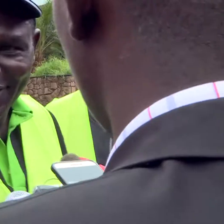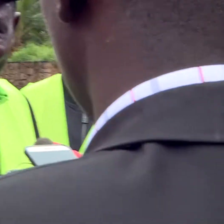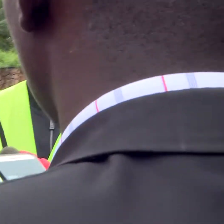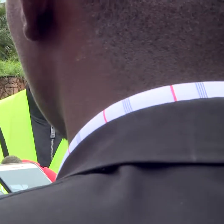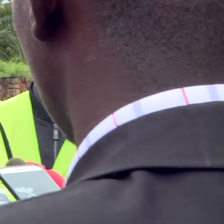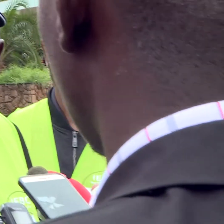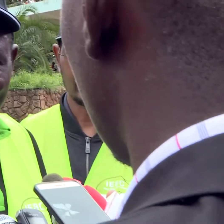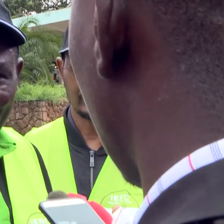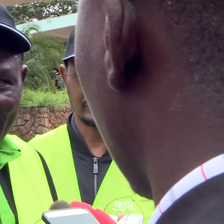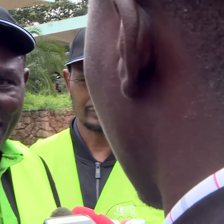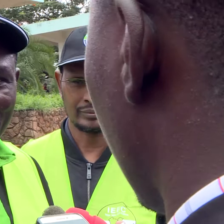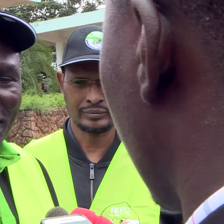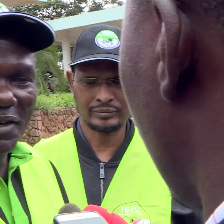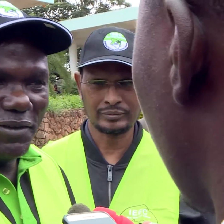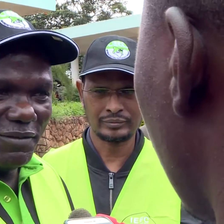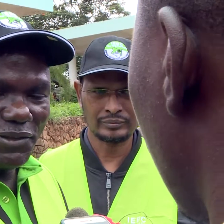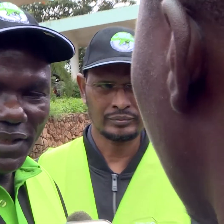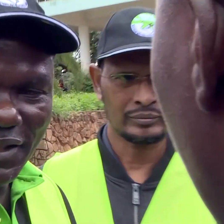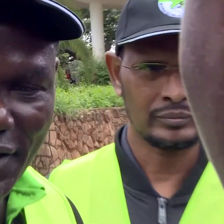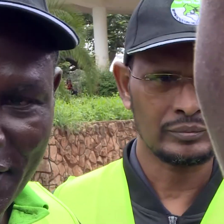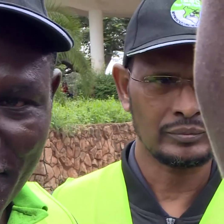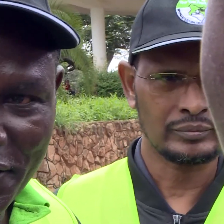mbali. Sawa, hiyo ndio. Lakini kama una